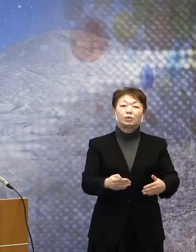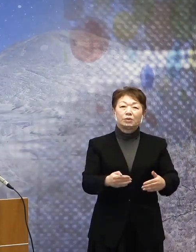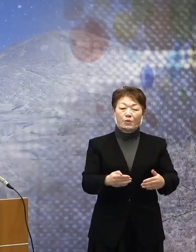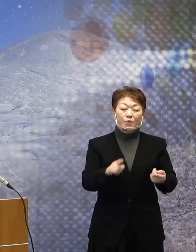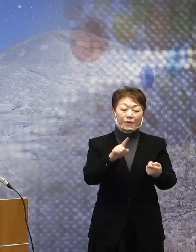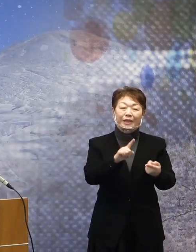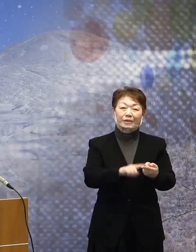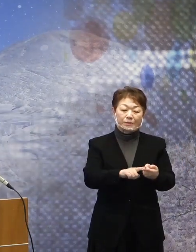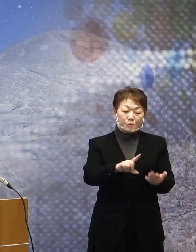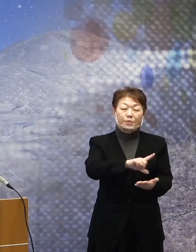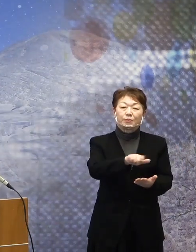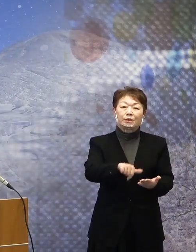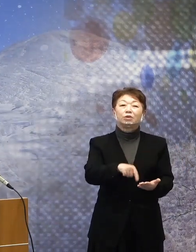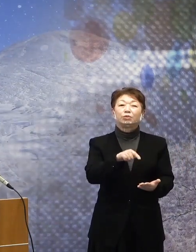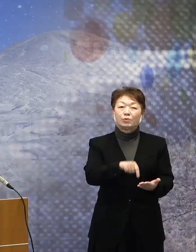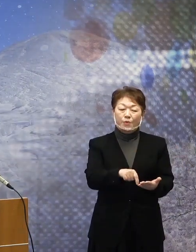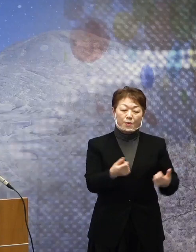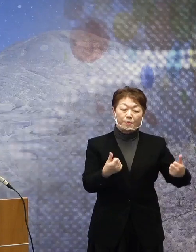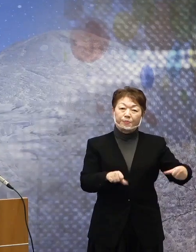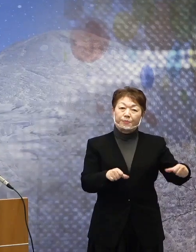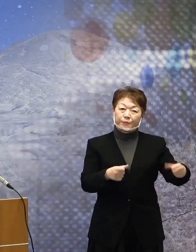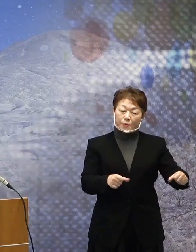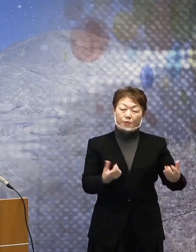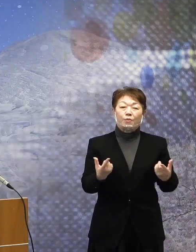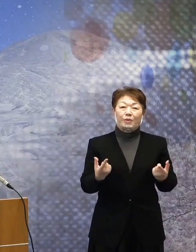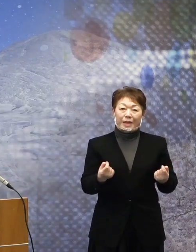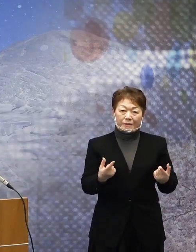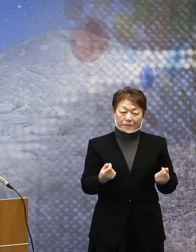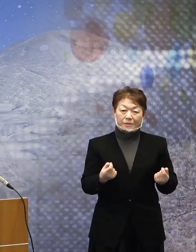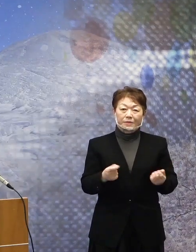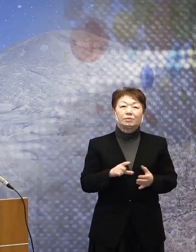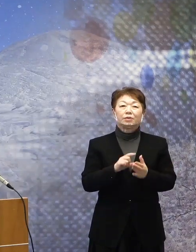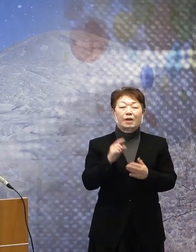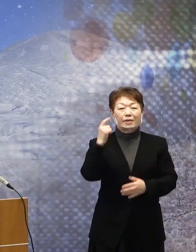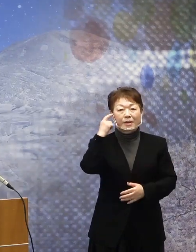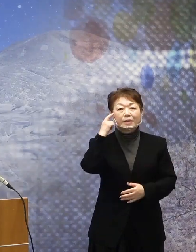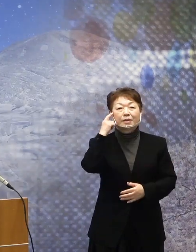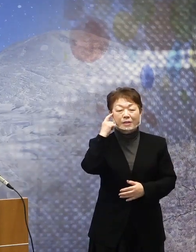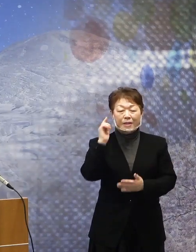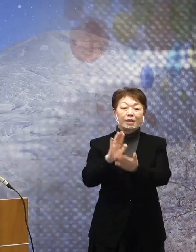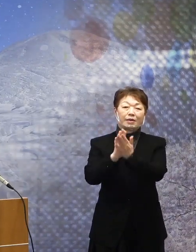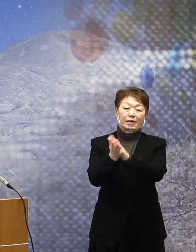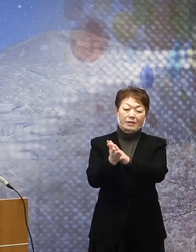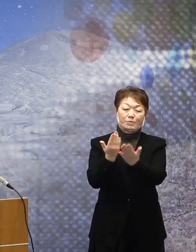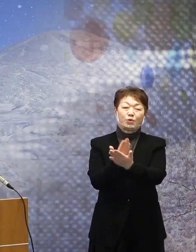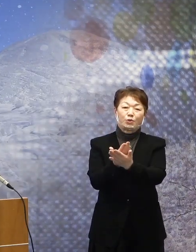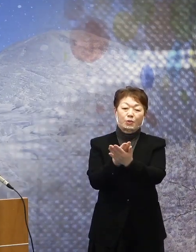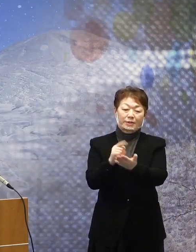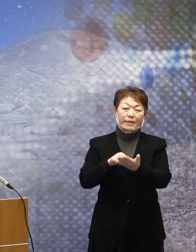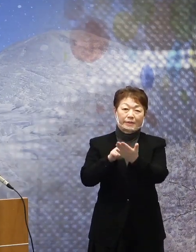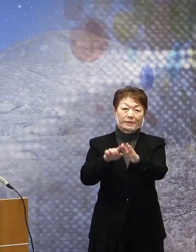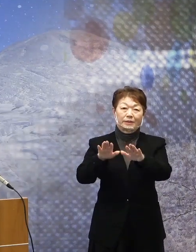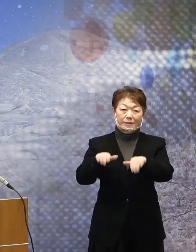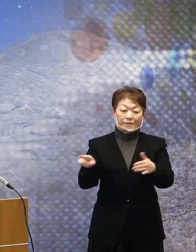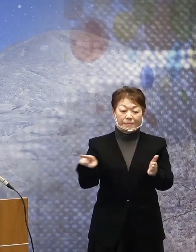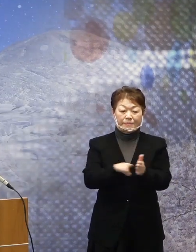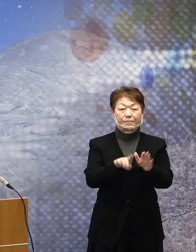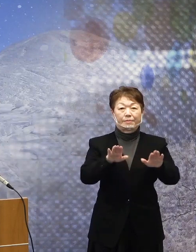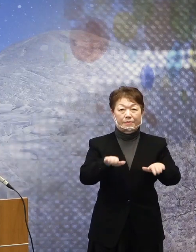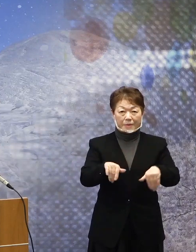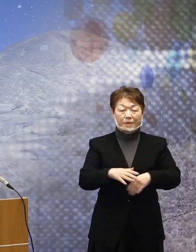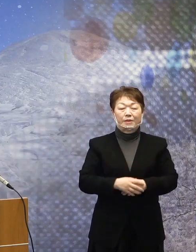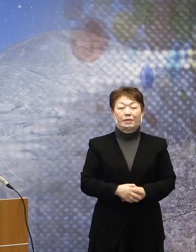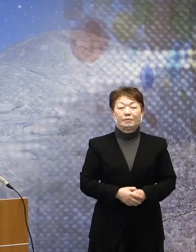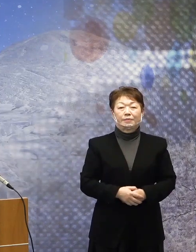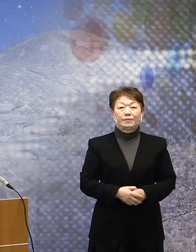域である弘前市と現状が同等以上であるからこそ、県にも要請をさせていただいたわけでございますので、弘前